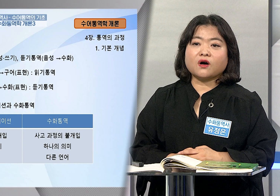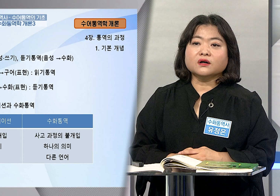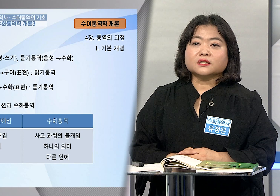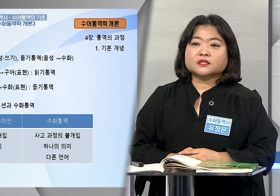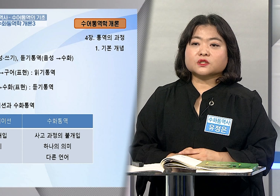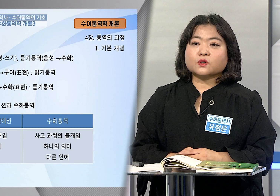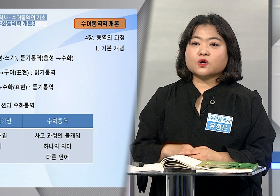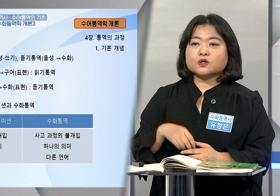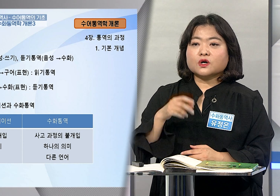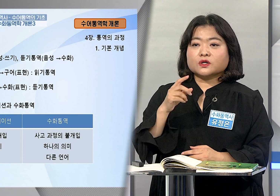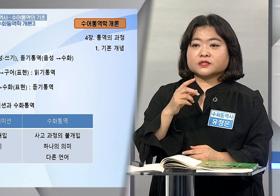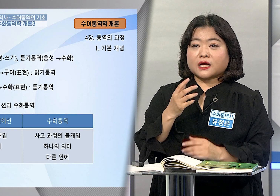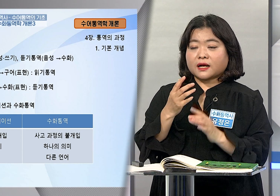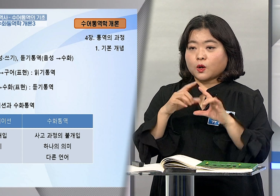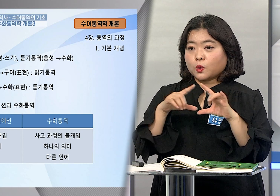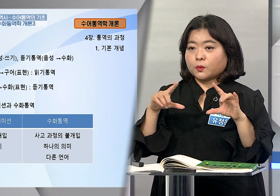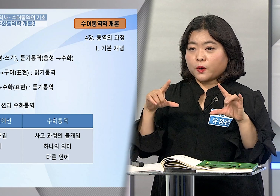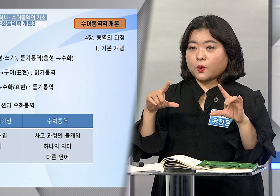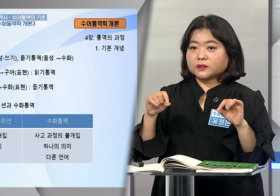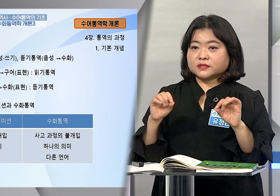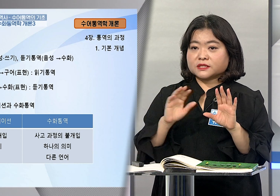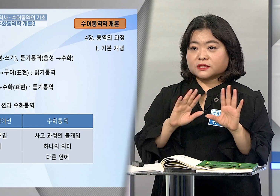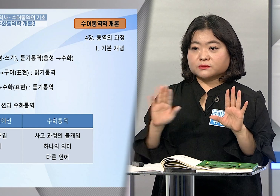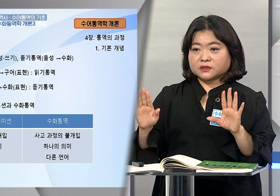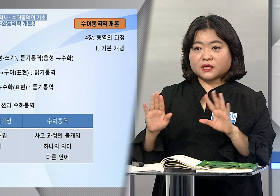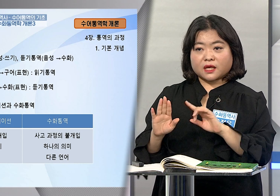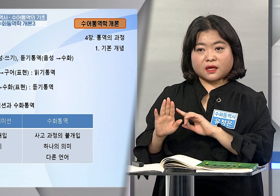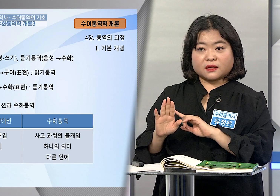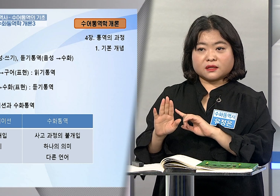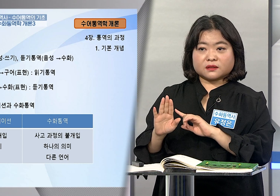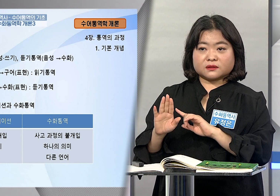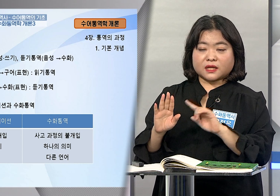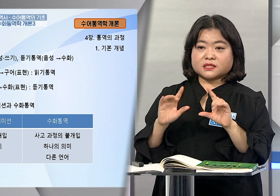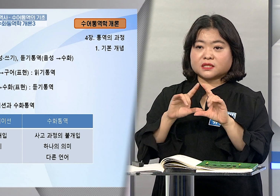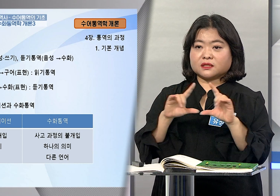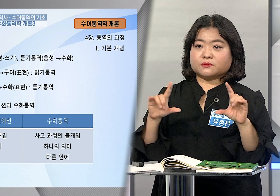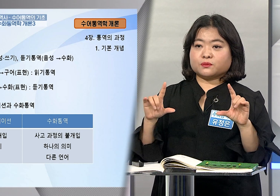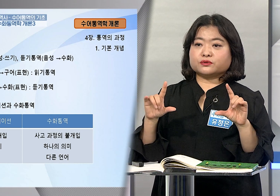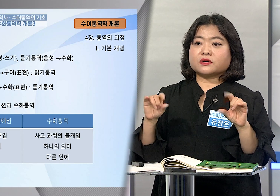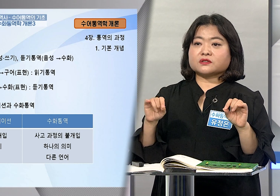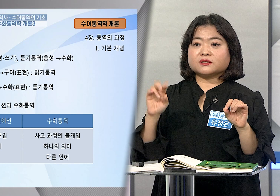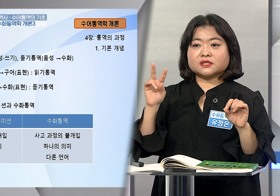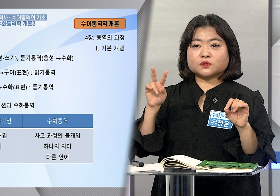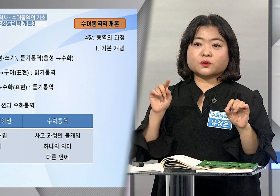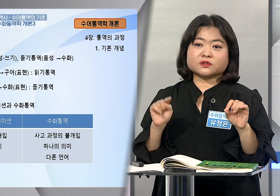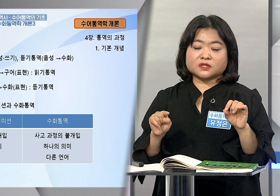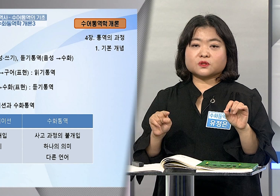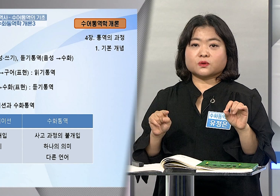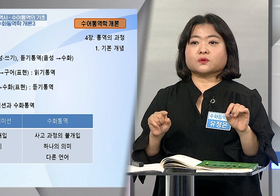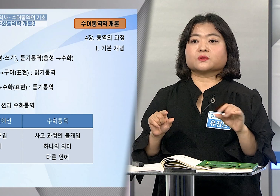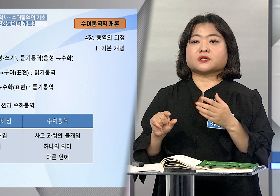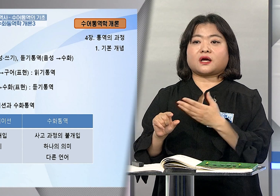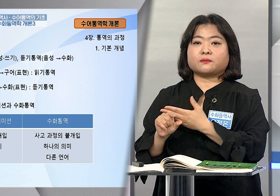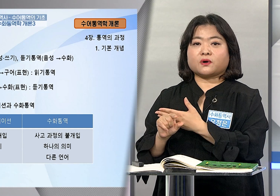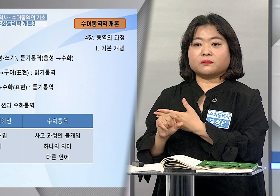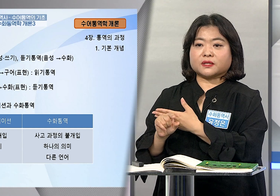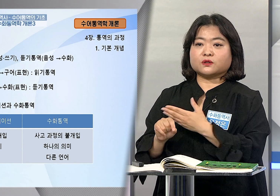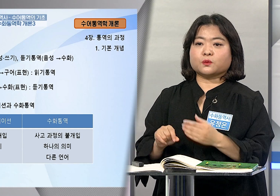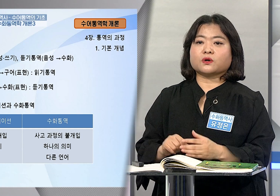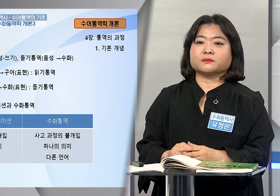거. 그리고 제가 아까 그 표를 지금 이렇게 다시 풀어서 읽기 통역, 듣기 통역으로 제가 한번 만들어 본